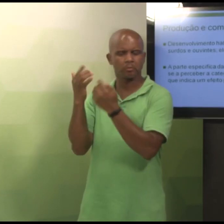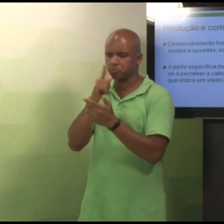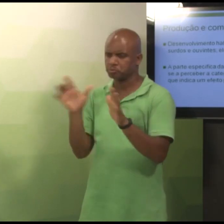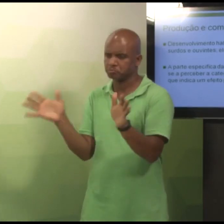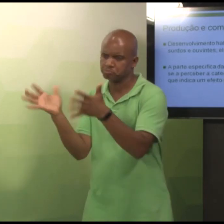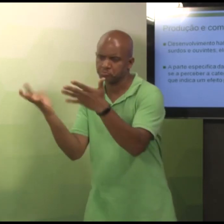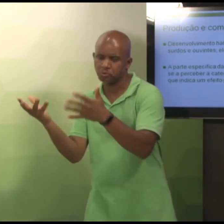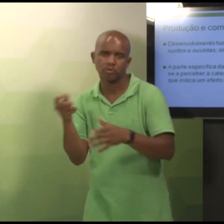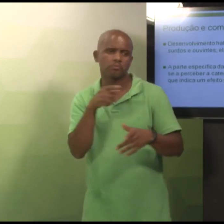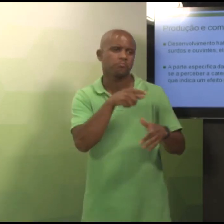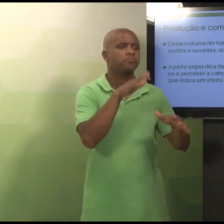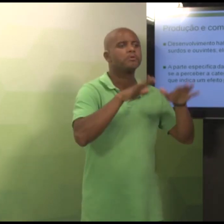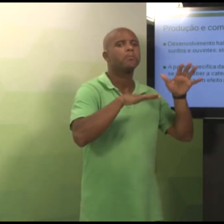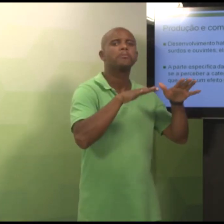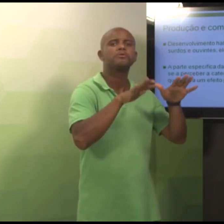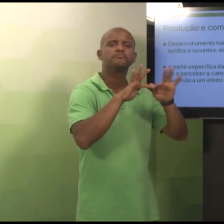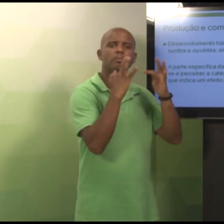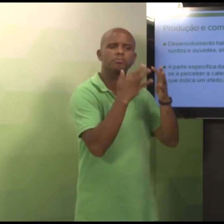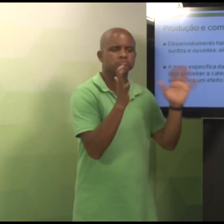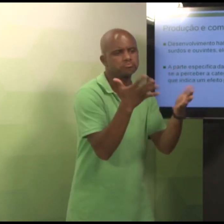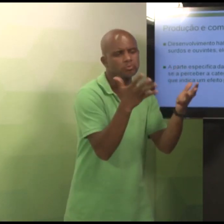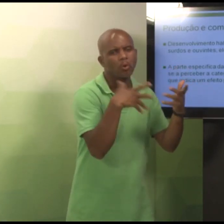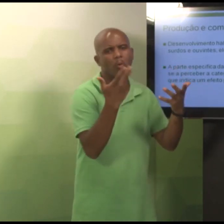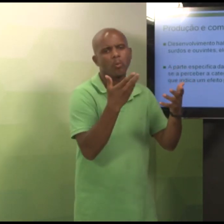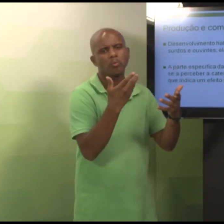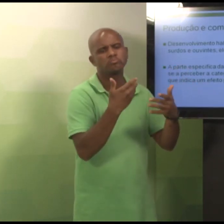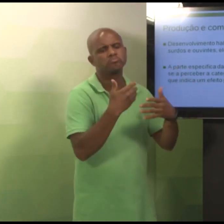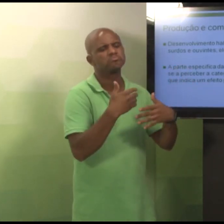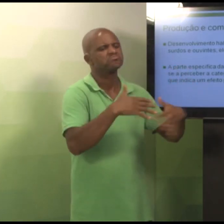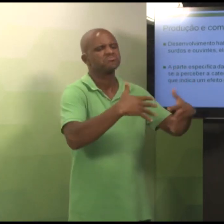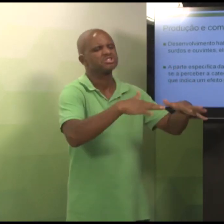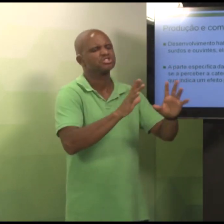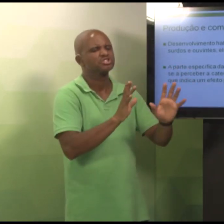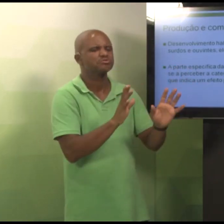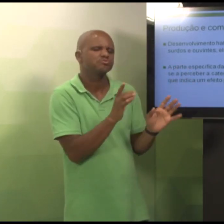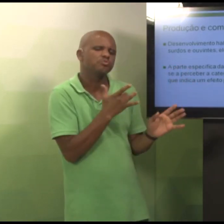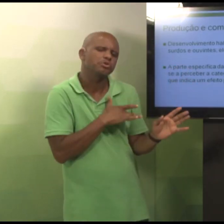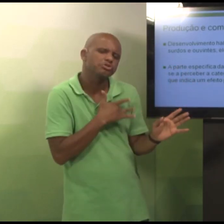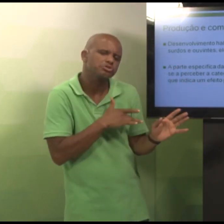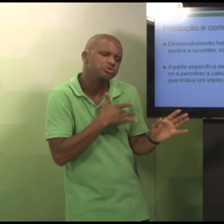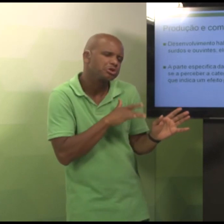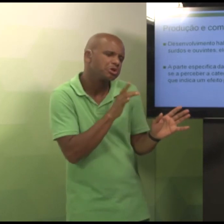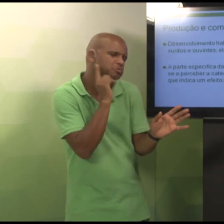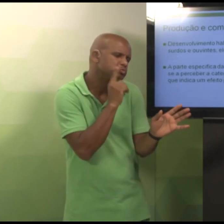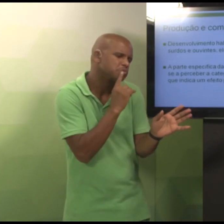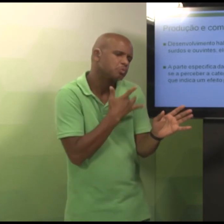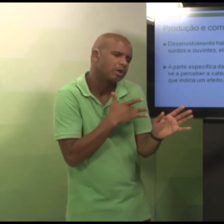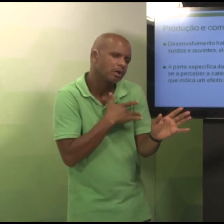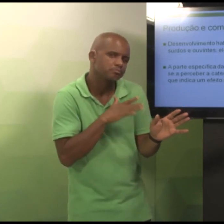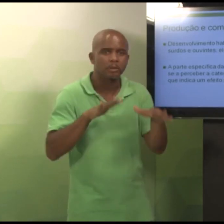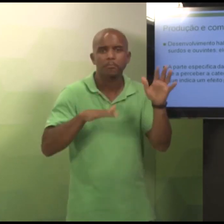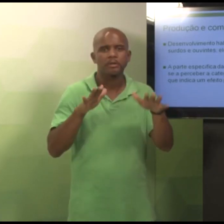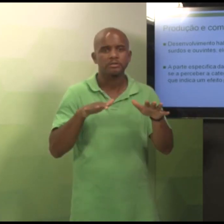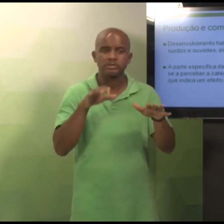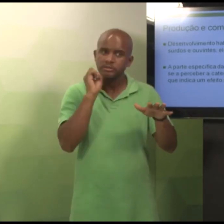similar, desde que haja estímulo no contexto familiar. No contexto familiar do surdo, é necessário que